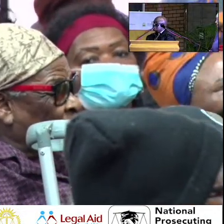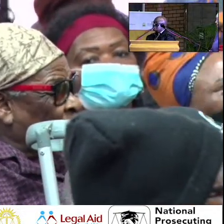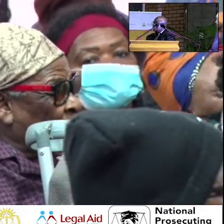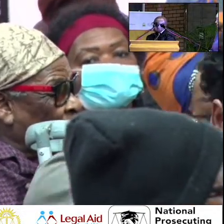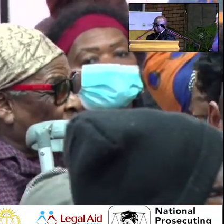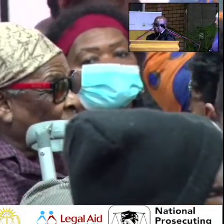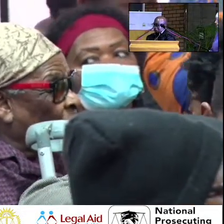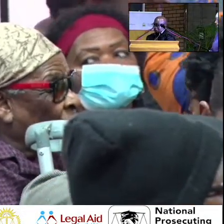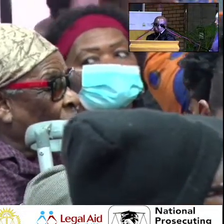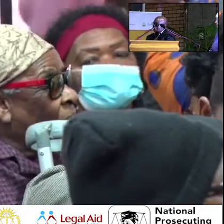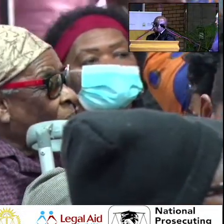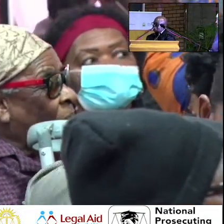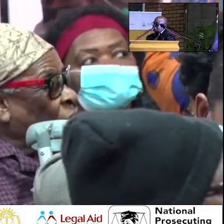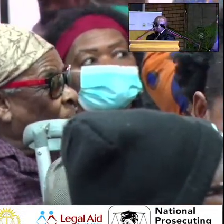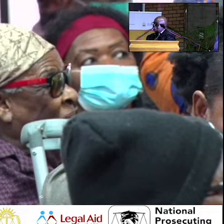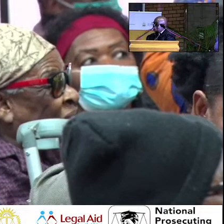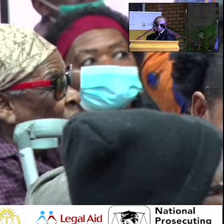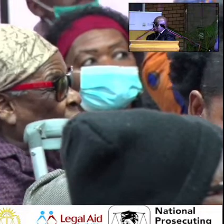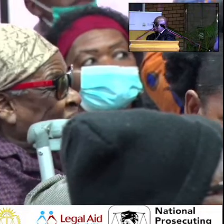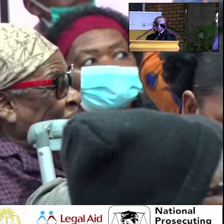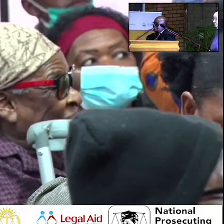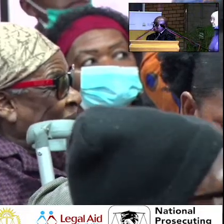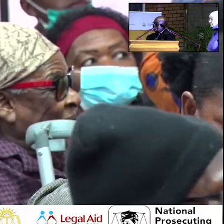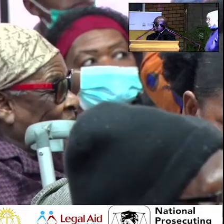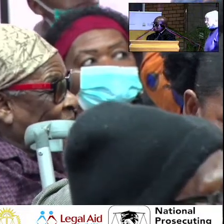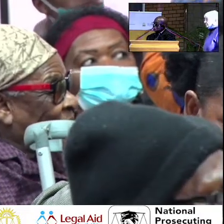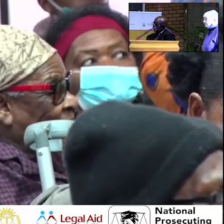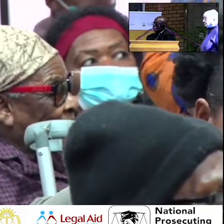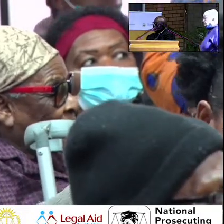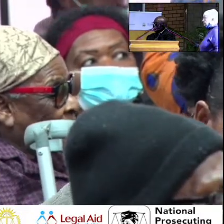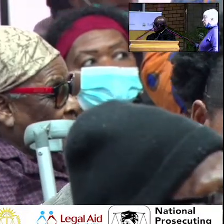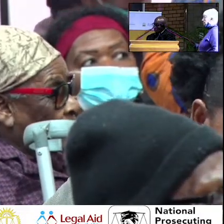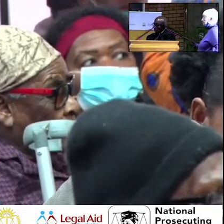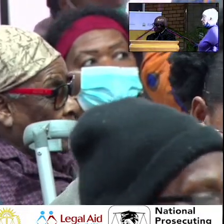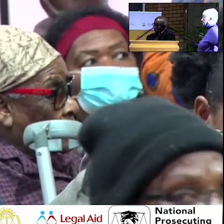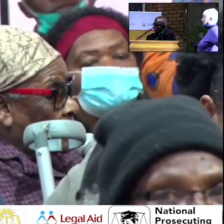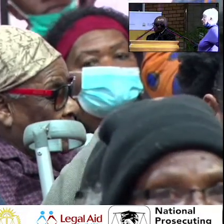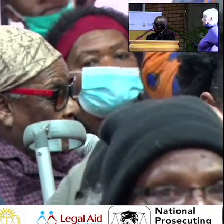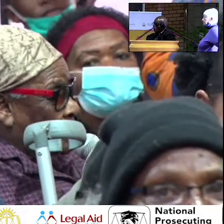andandibephelelayo ibram andiboni kathiwa mandizilungiselele